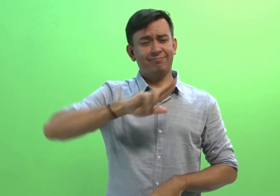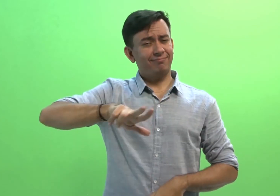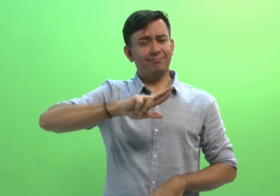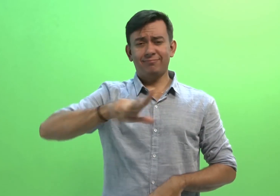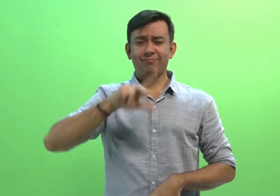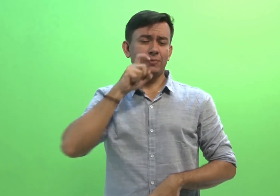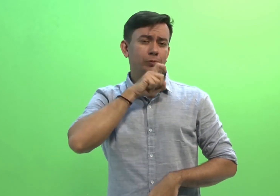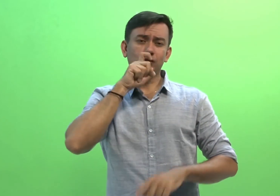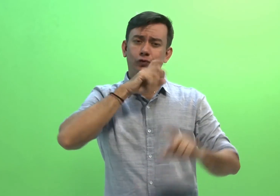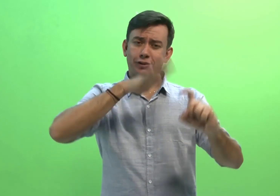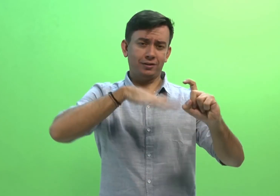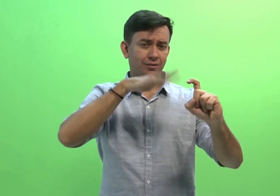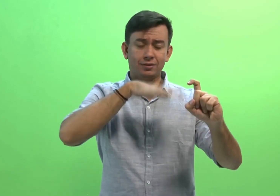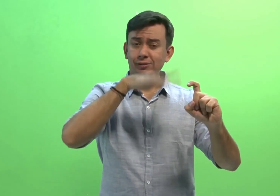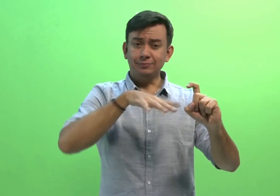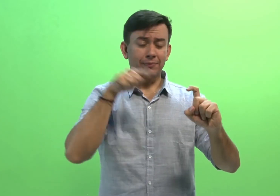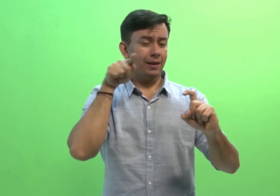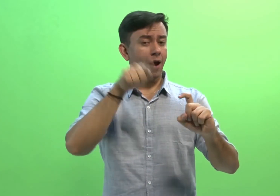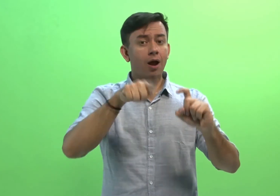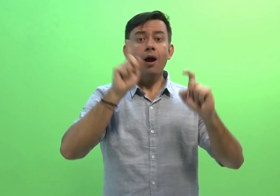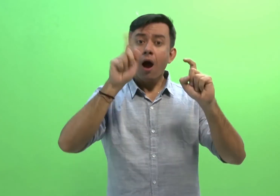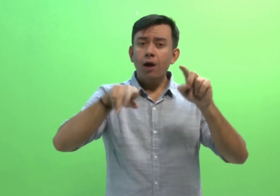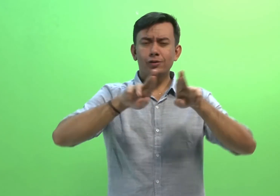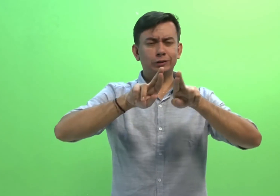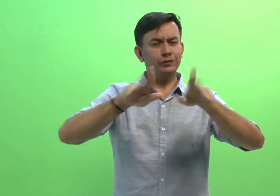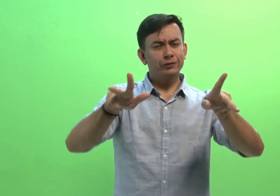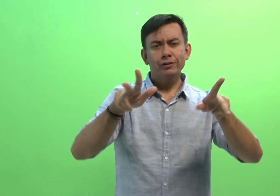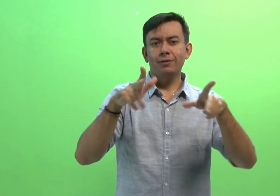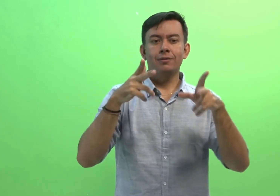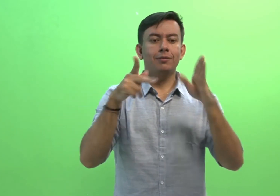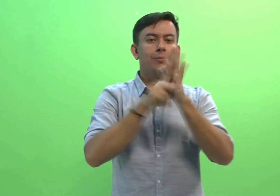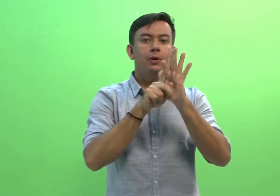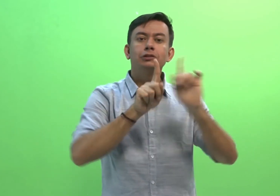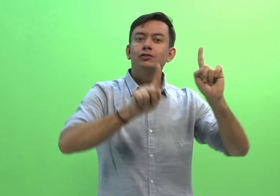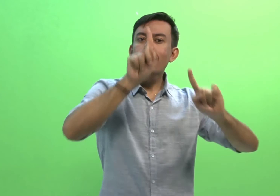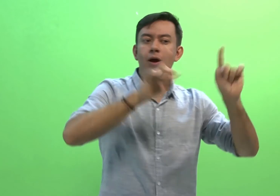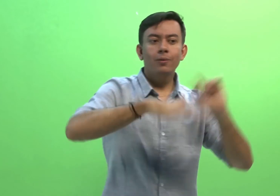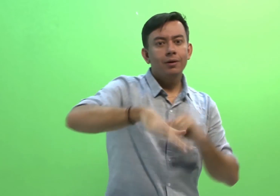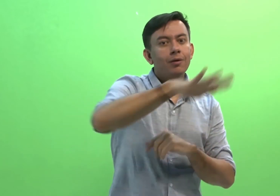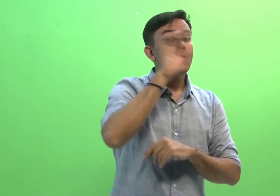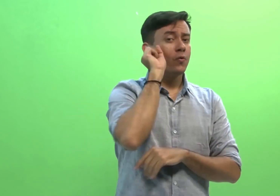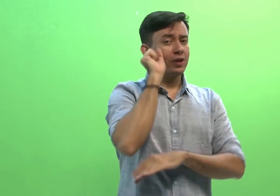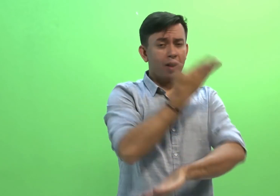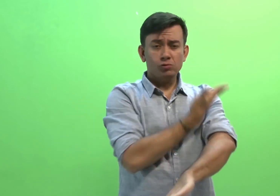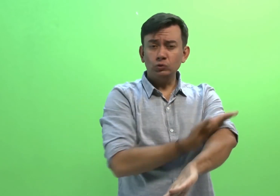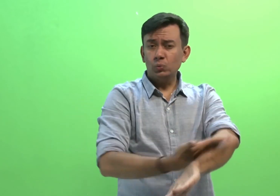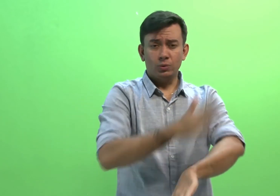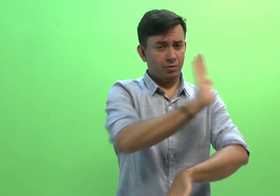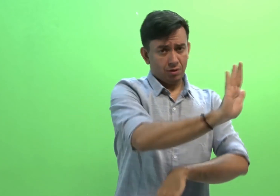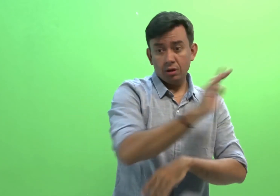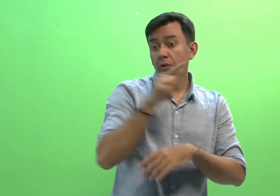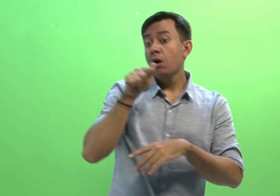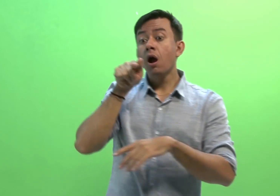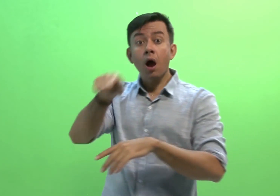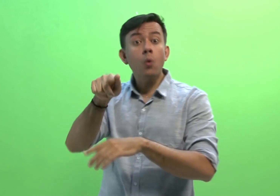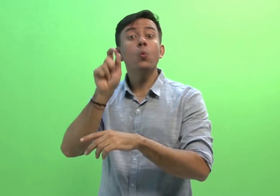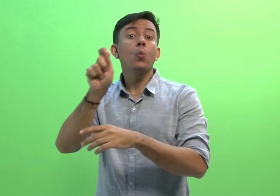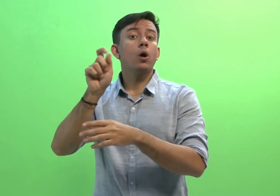outro mito. Porque a língua de sinais não tem um caráter gestual. Os ouvintes sim criam sinais e